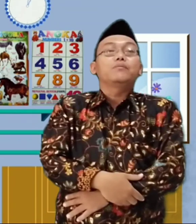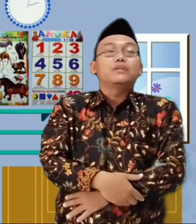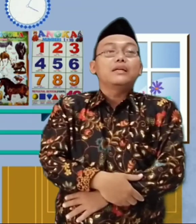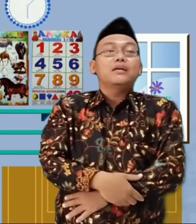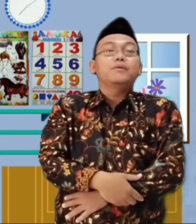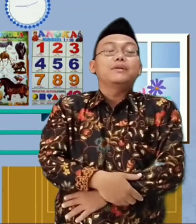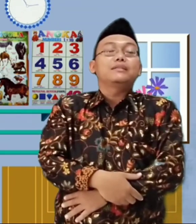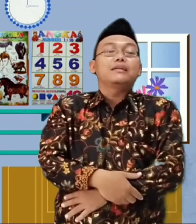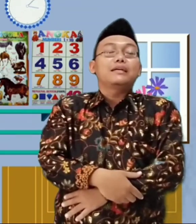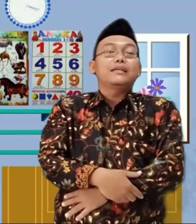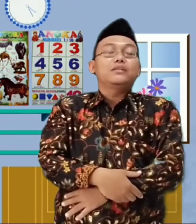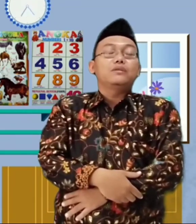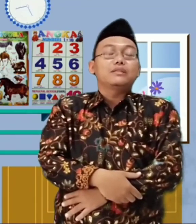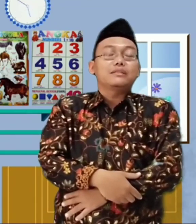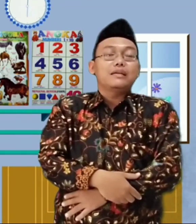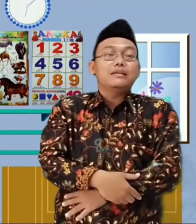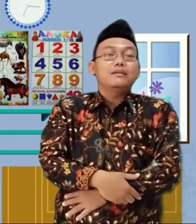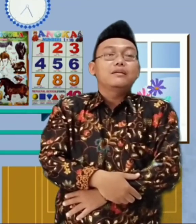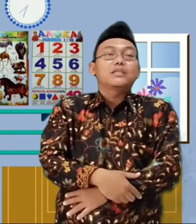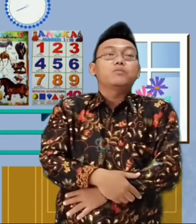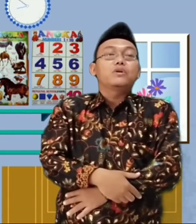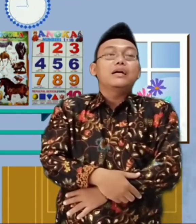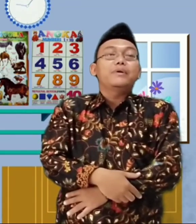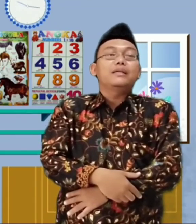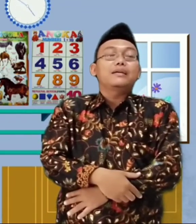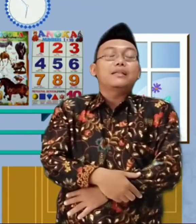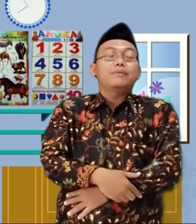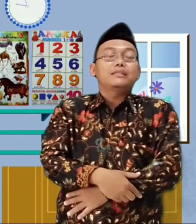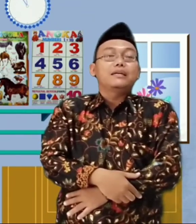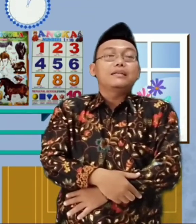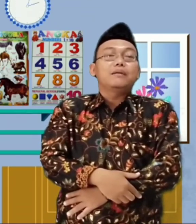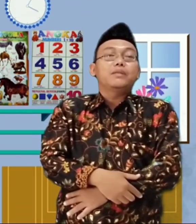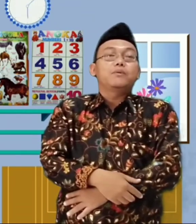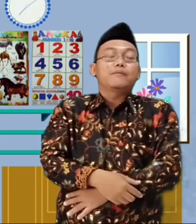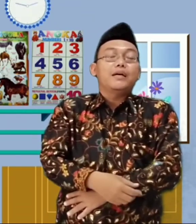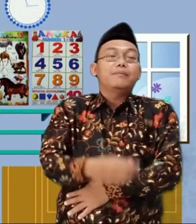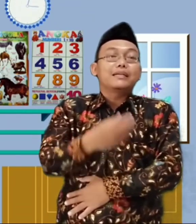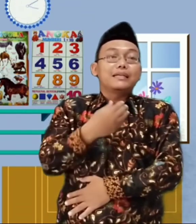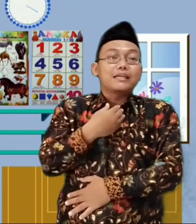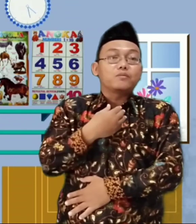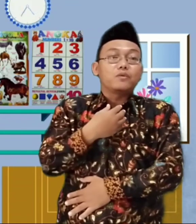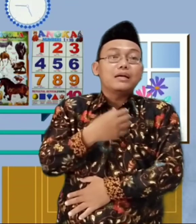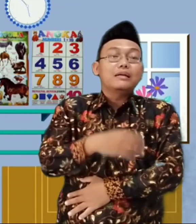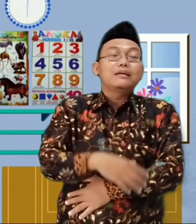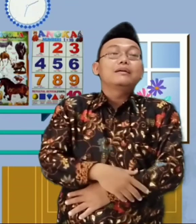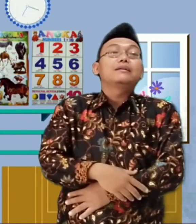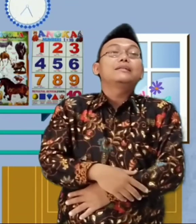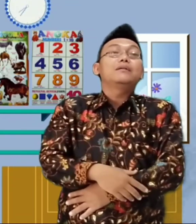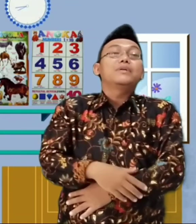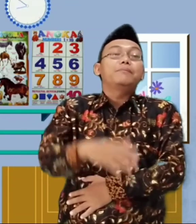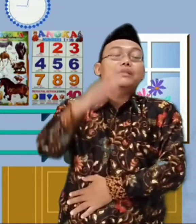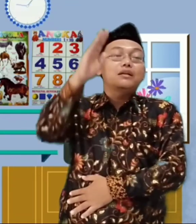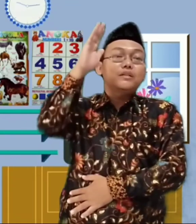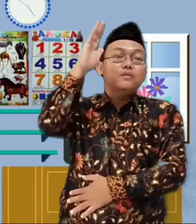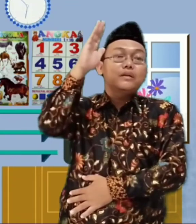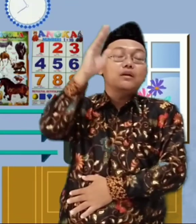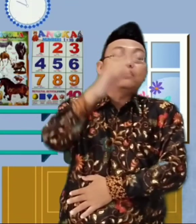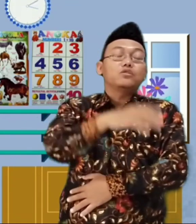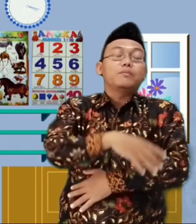Alhamdulillah, pembelajaran kali ini sudah selesai. Semoga apa yang kita pelajari dapat bermanfaat bagi kita semua dan mendapatkan ridho dari Allah Subhanahu